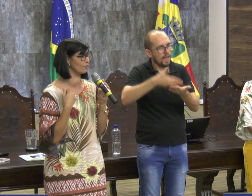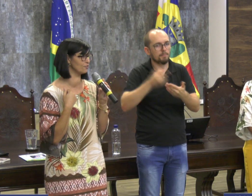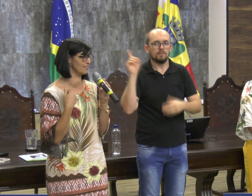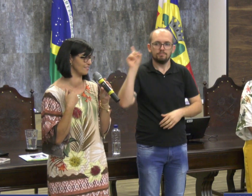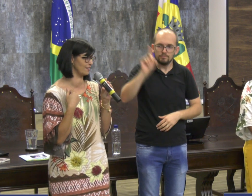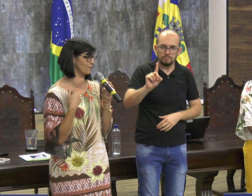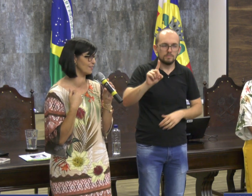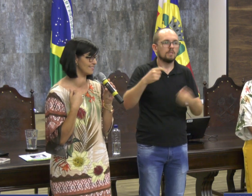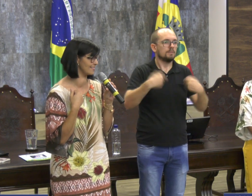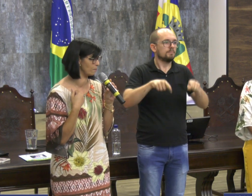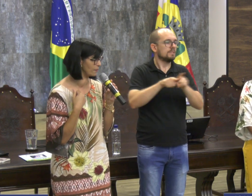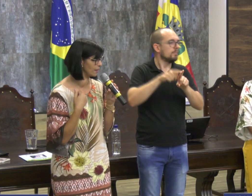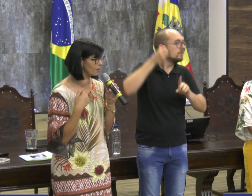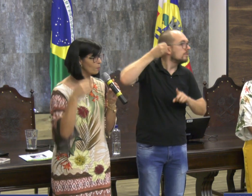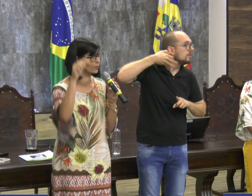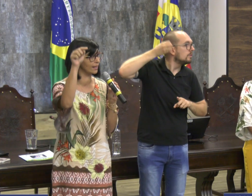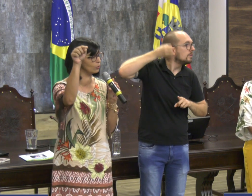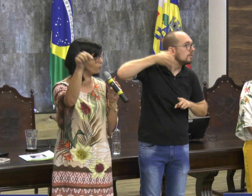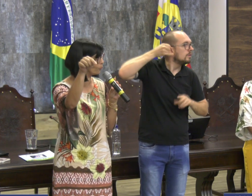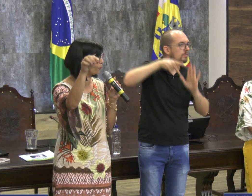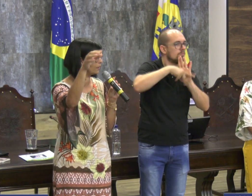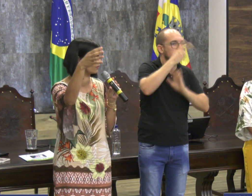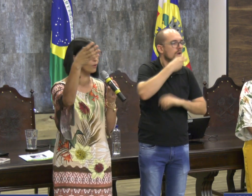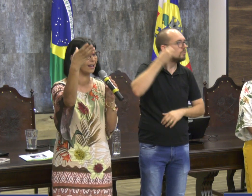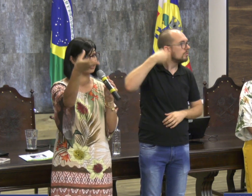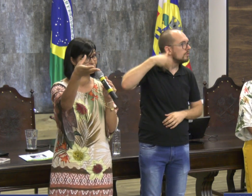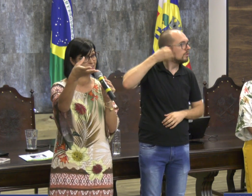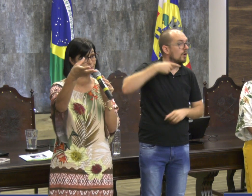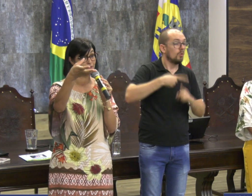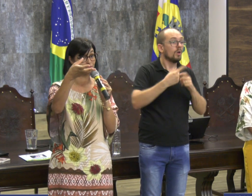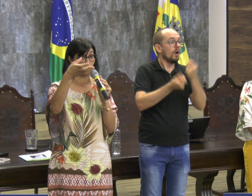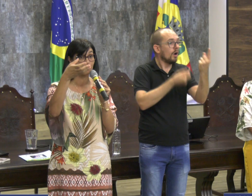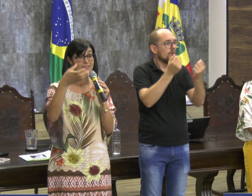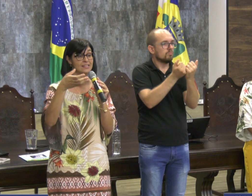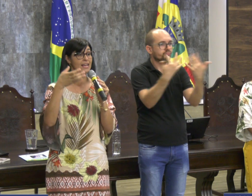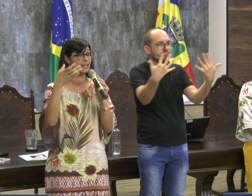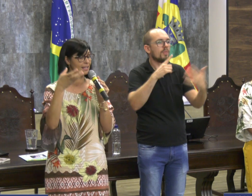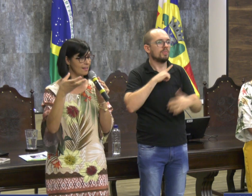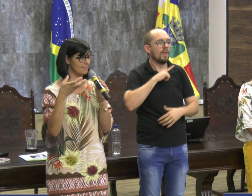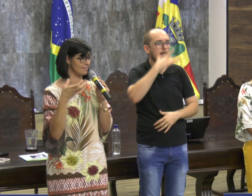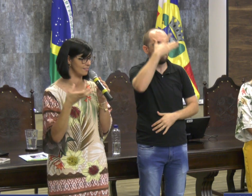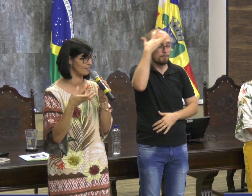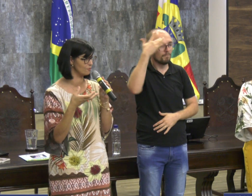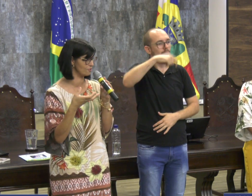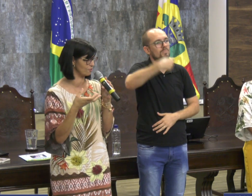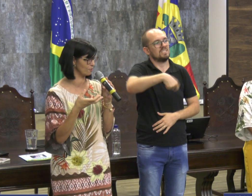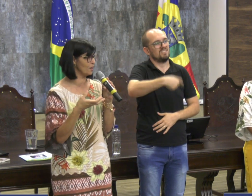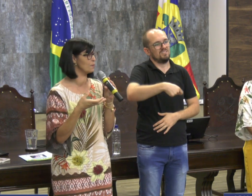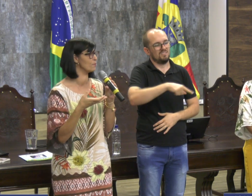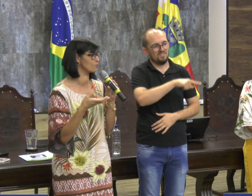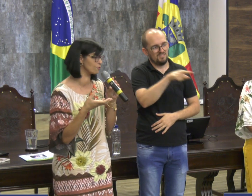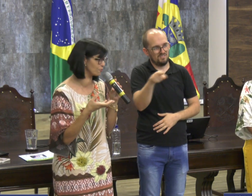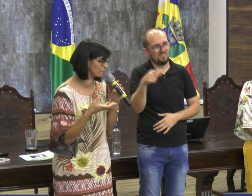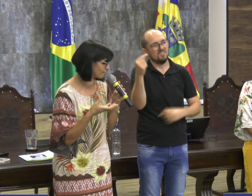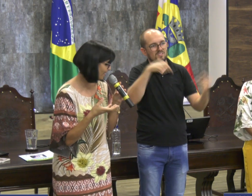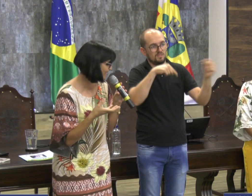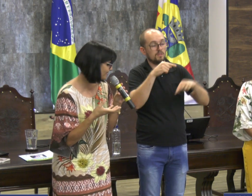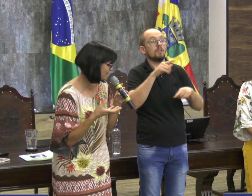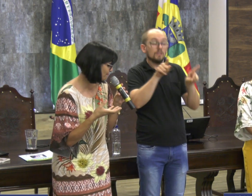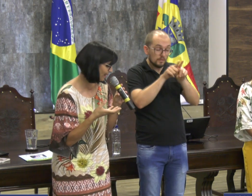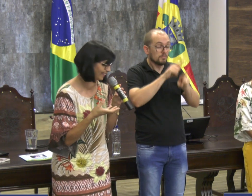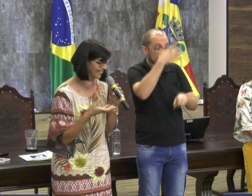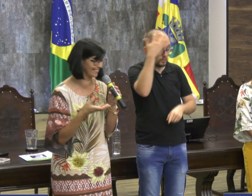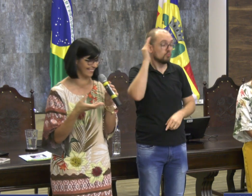de audiodescritores também, porque no público a gente tem pessoas que necessitam disso, e pessoas